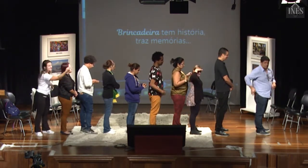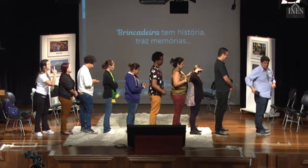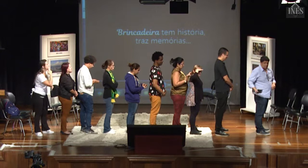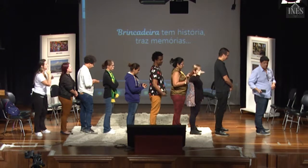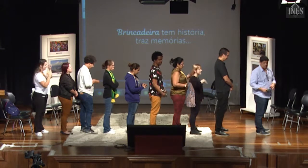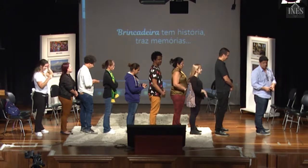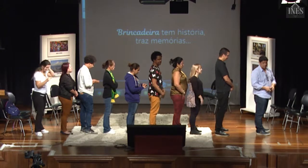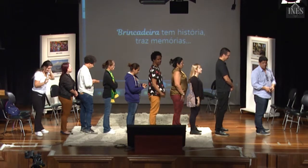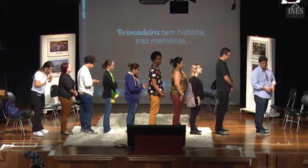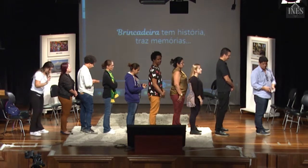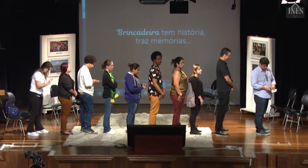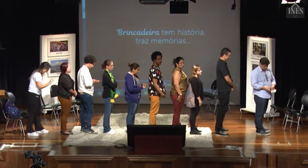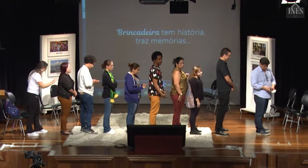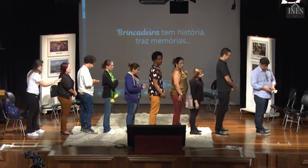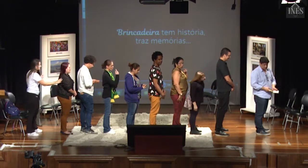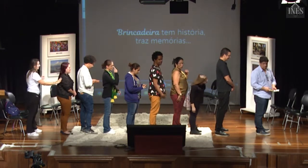do toque, que tem que ser repassado.